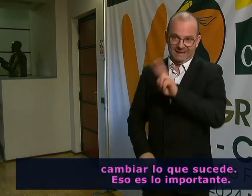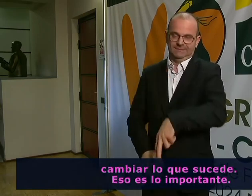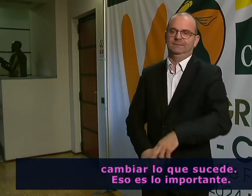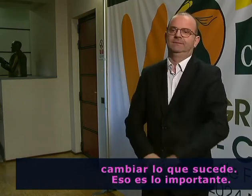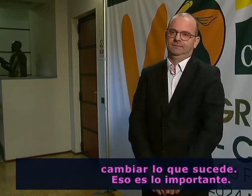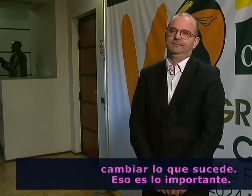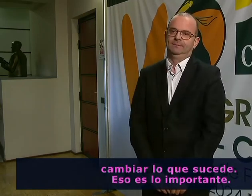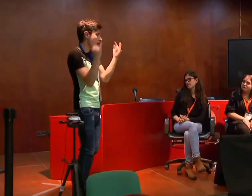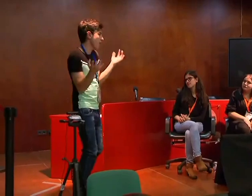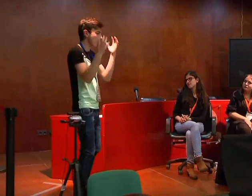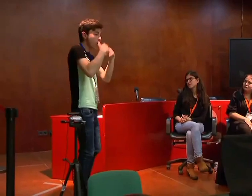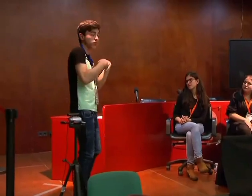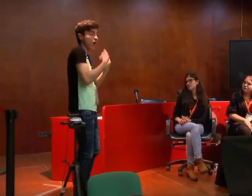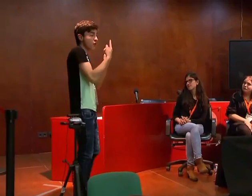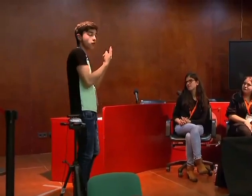es lo importante.